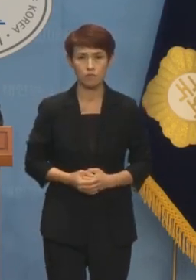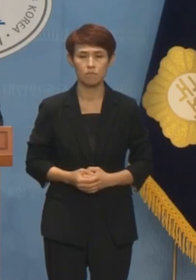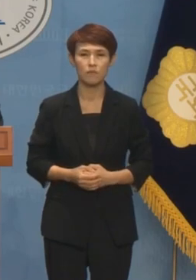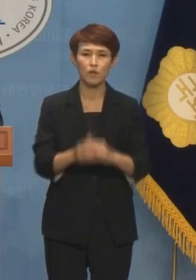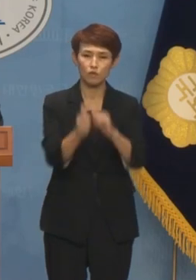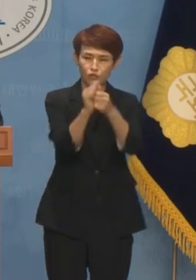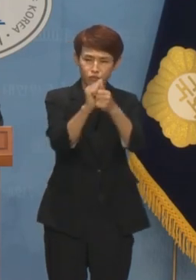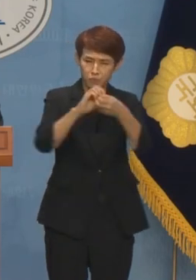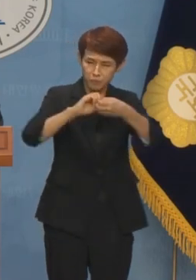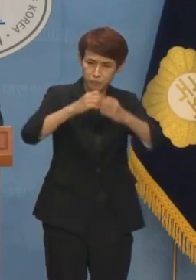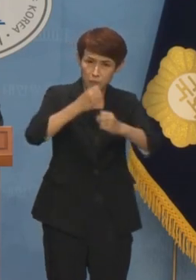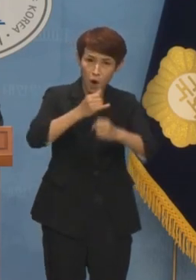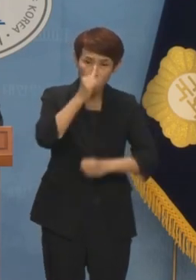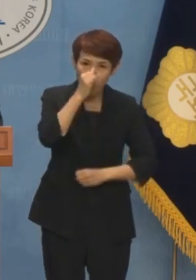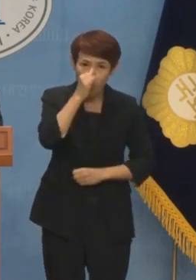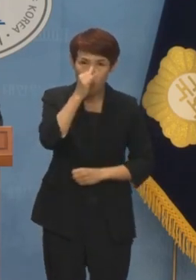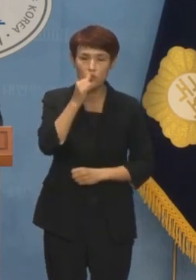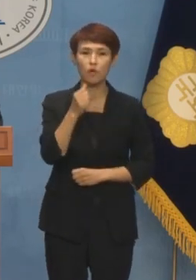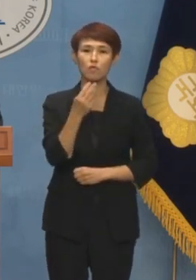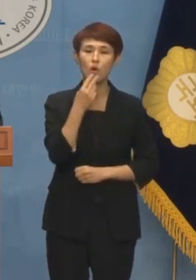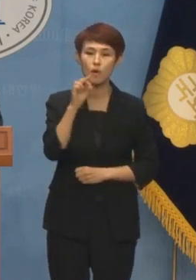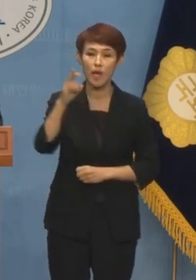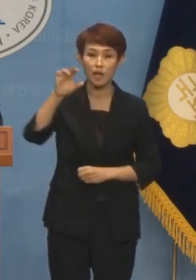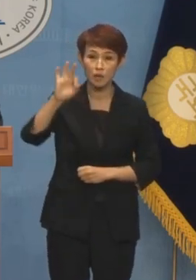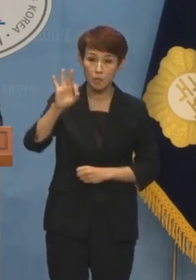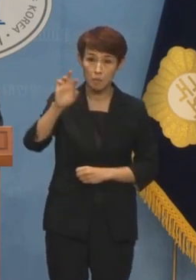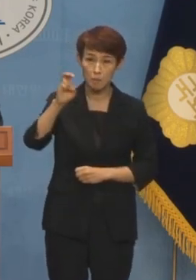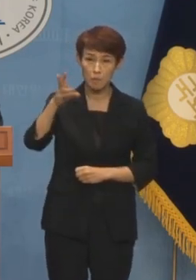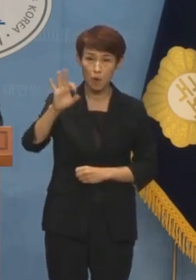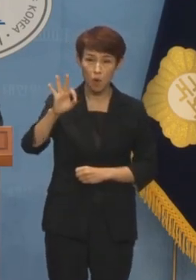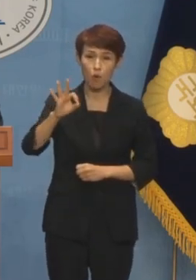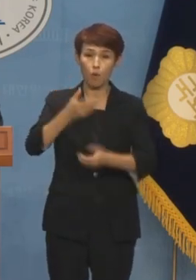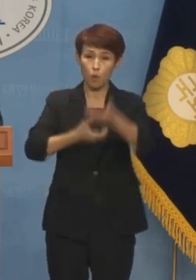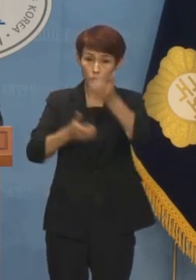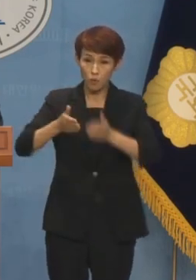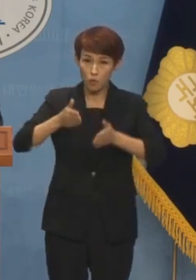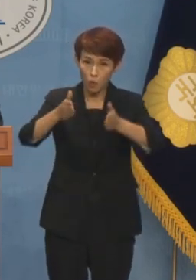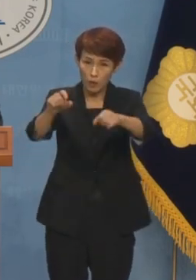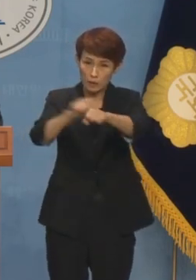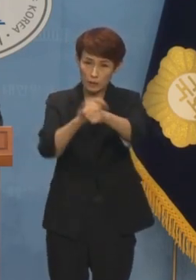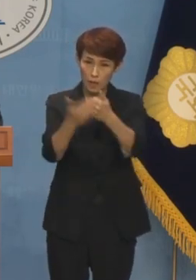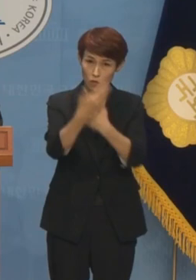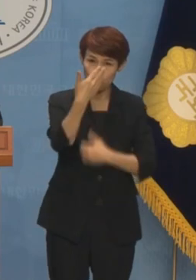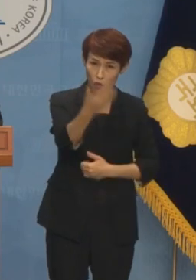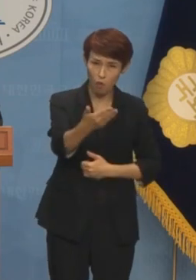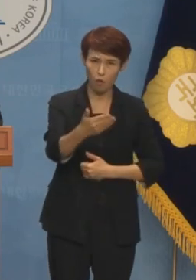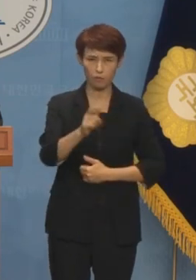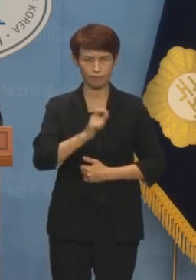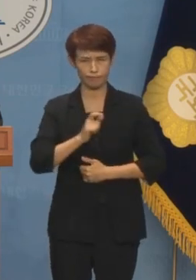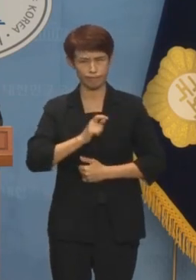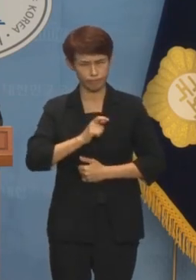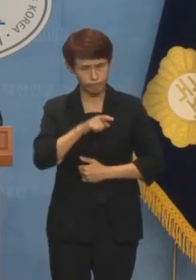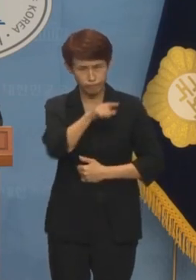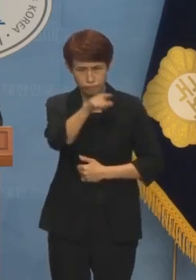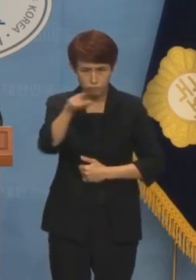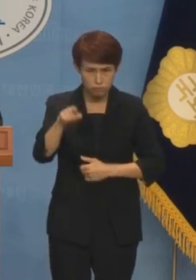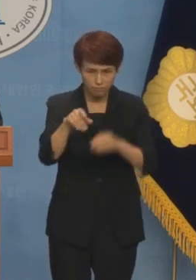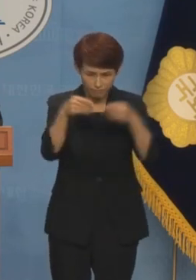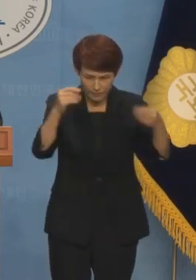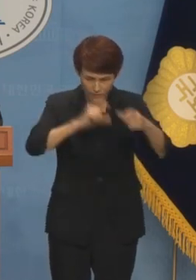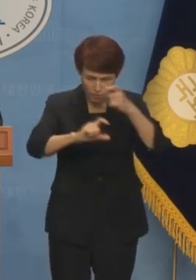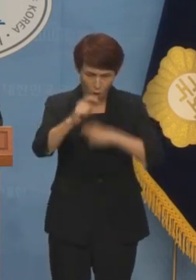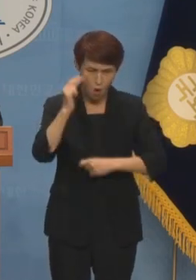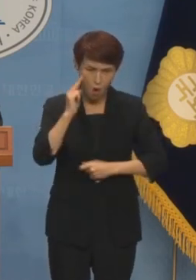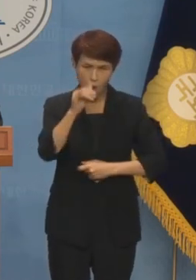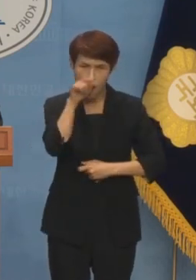도이치모터스 주가 조작, 서울 양평고속도로 특혜 의혹 등 이제까지 제기된 의혹은 빙산의 일각에